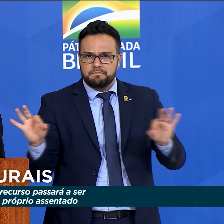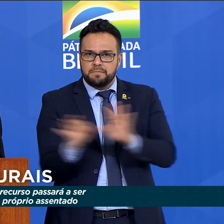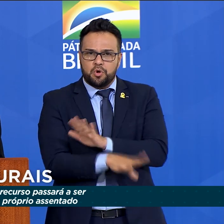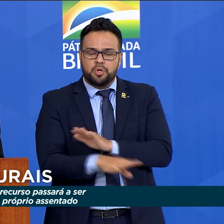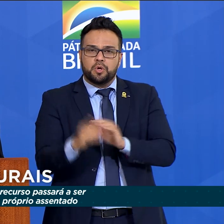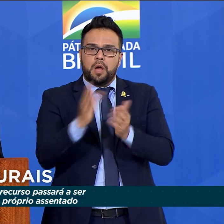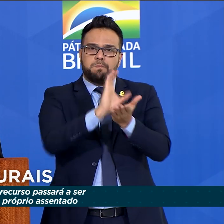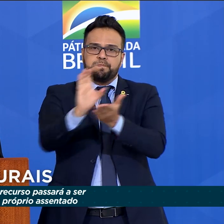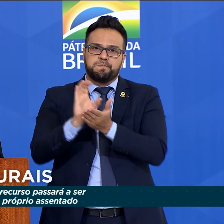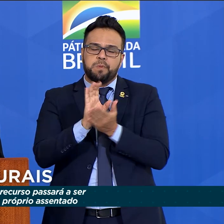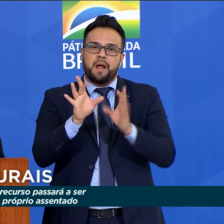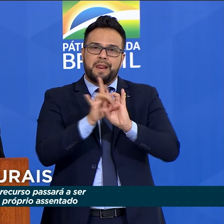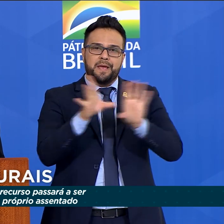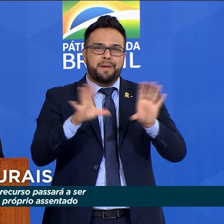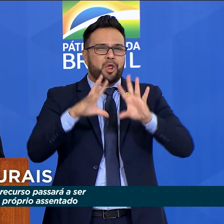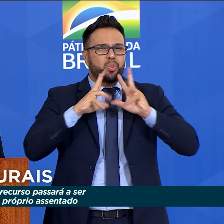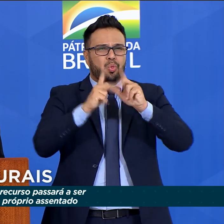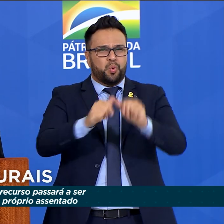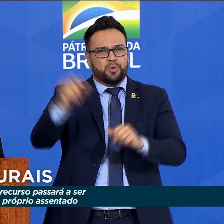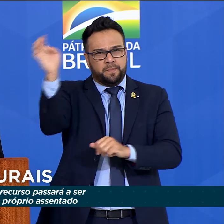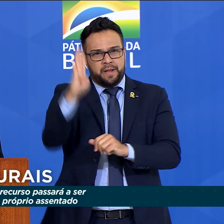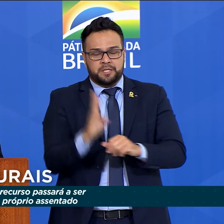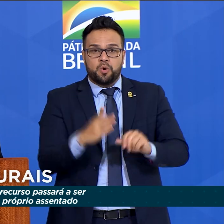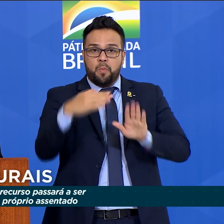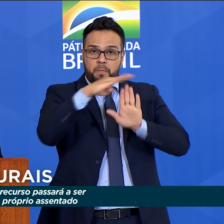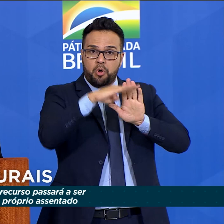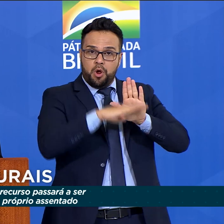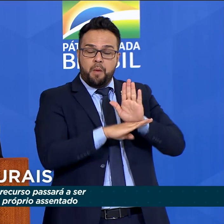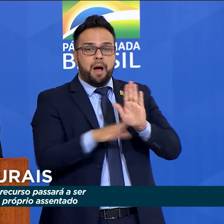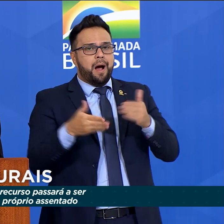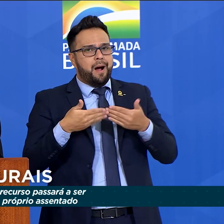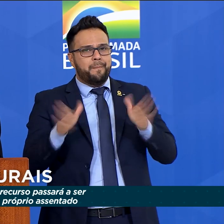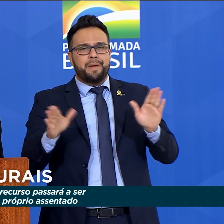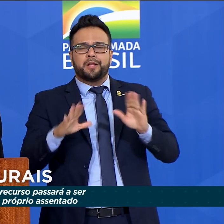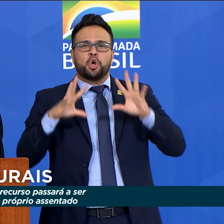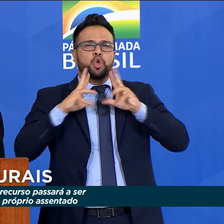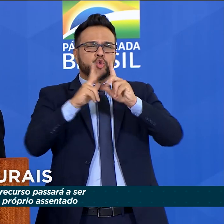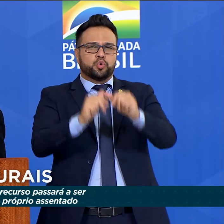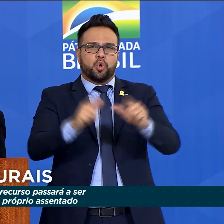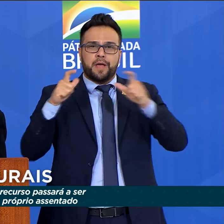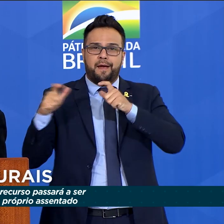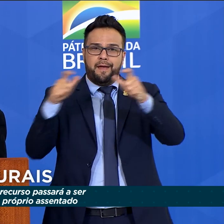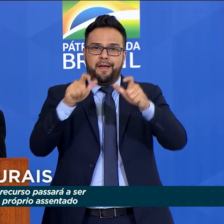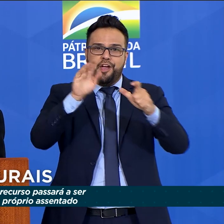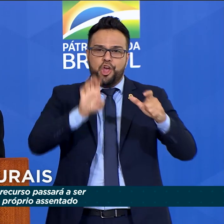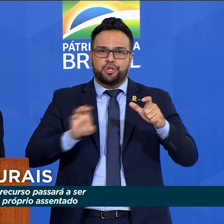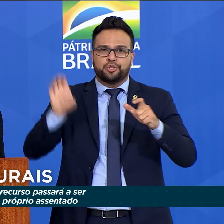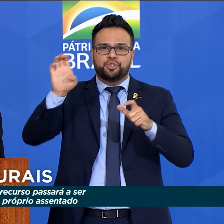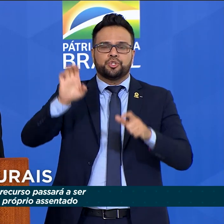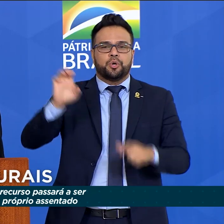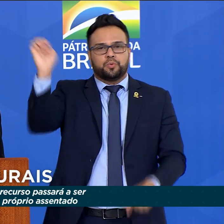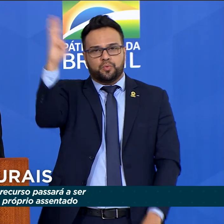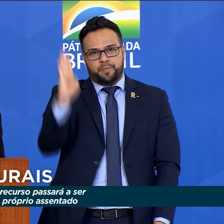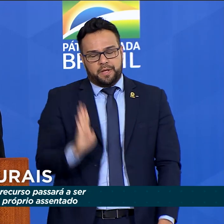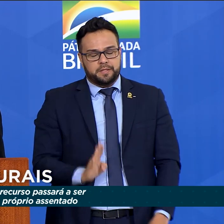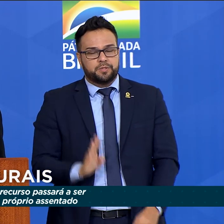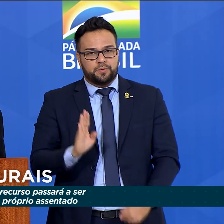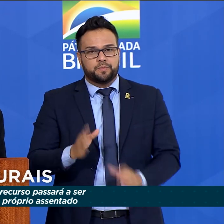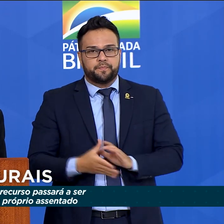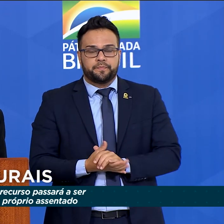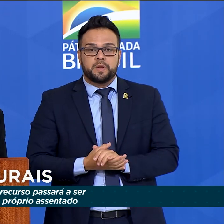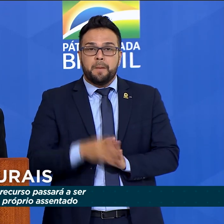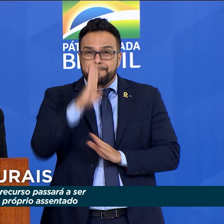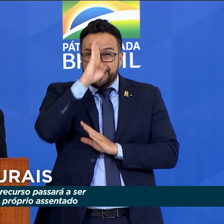liberados em todo o Brasil. O programa vai estar aberto para todas as regiões do país, com uma priorização inicial para a região